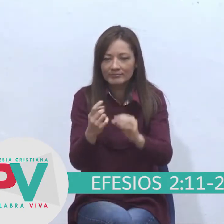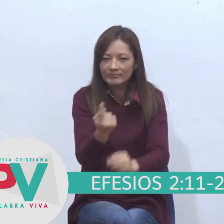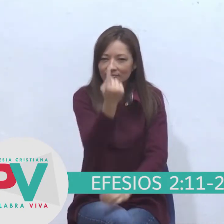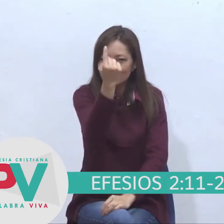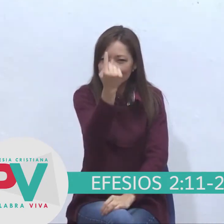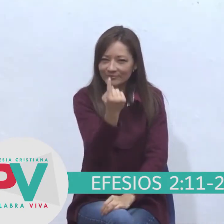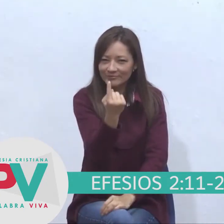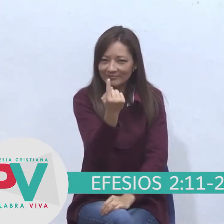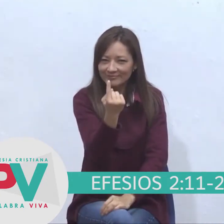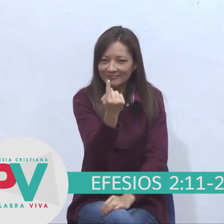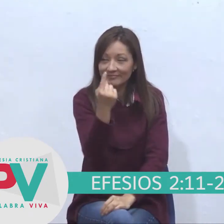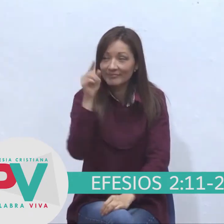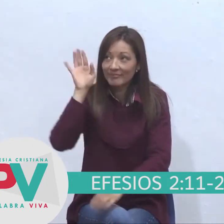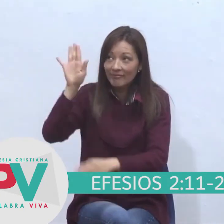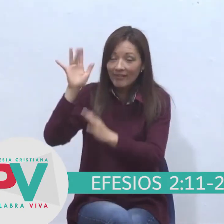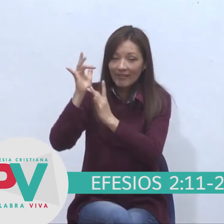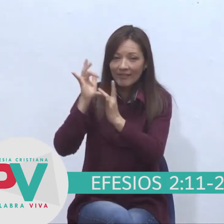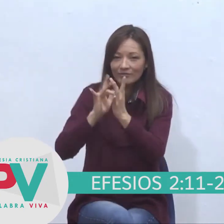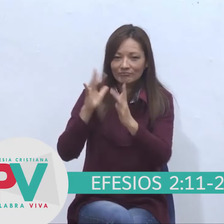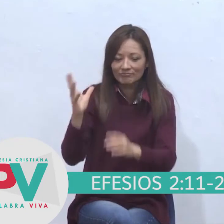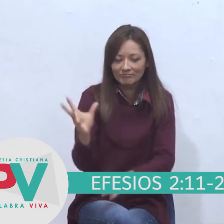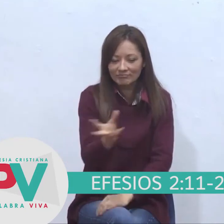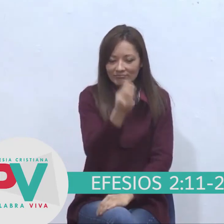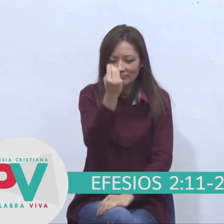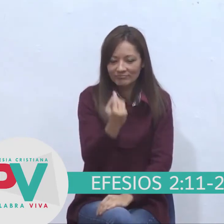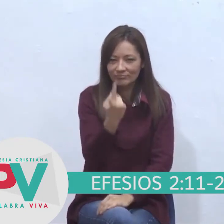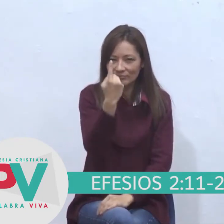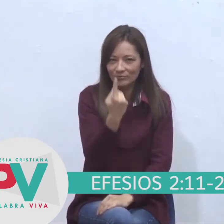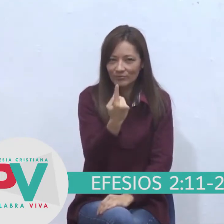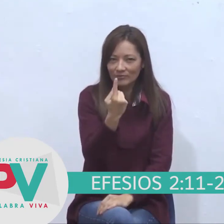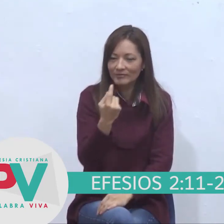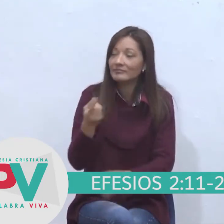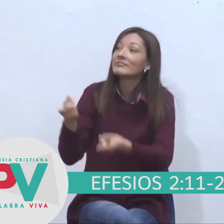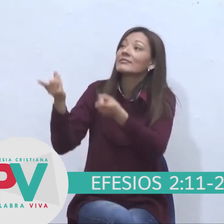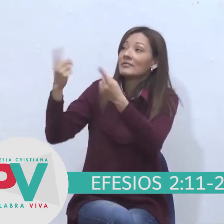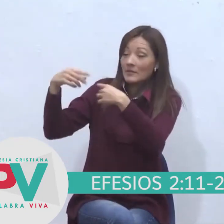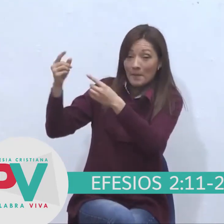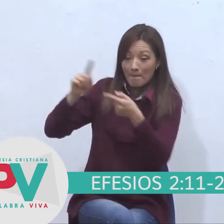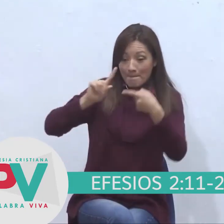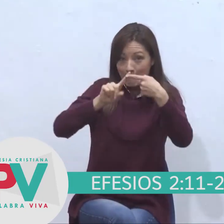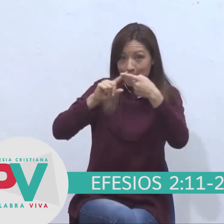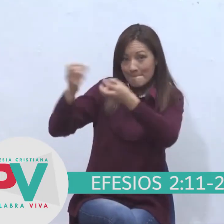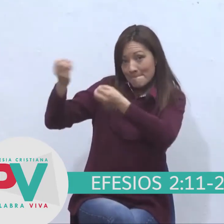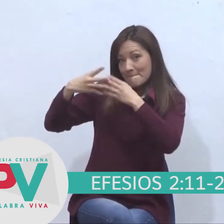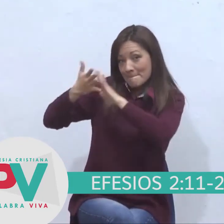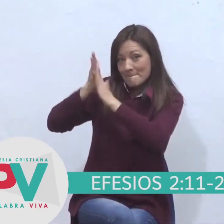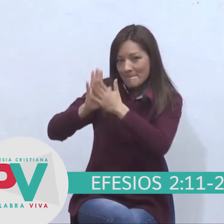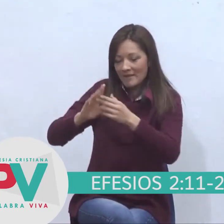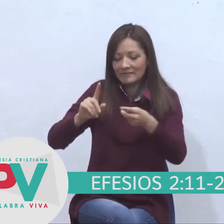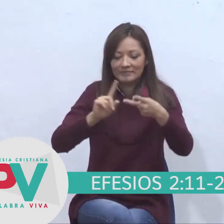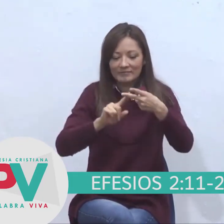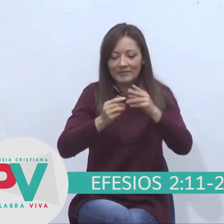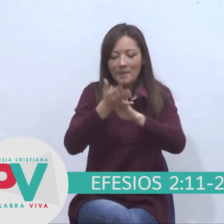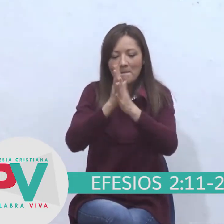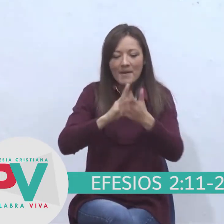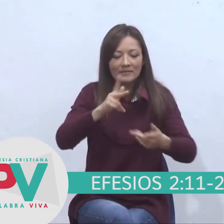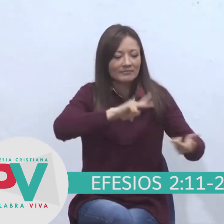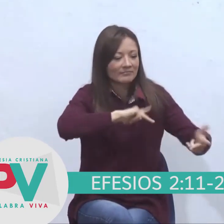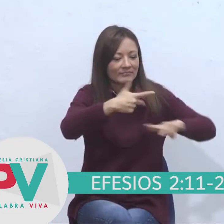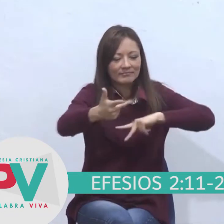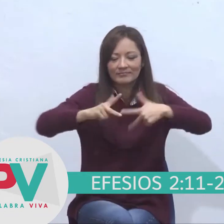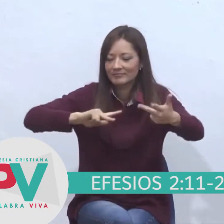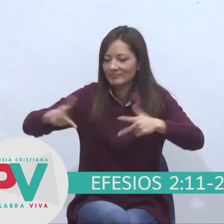uno solo en Él. No solamente nos dio paz con el Padre, nos dio paz también unos con otros. ¿Entiende por qué Juan